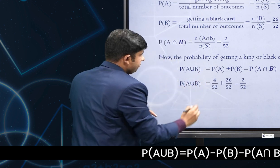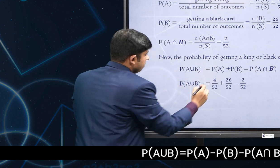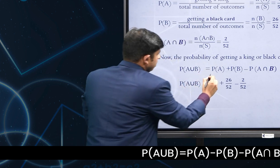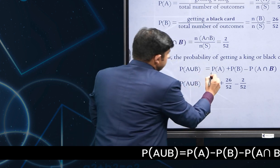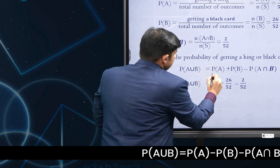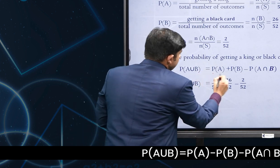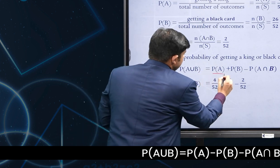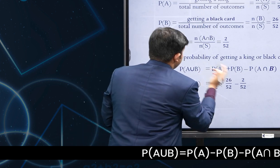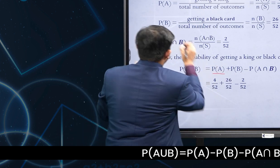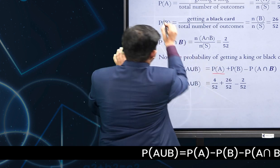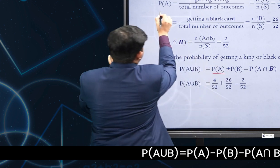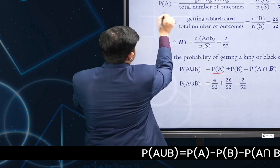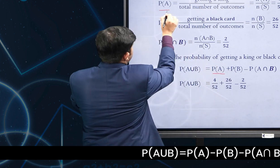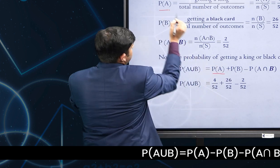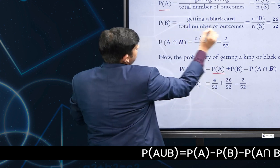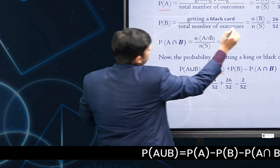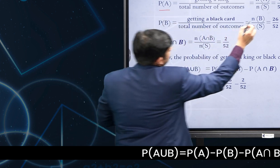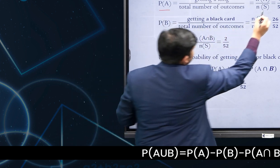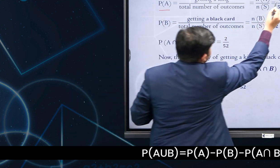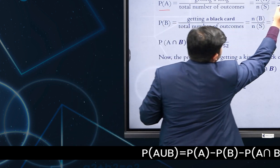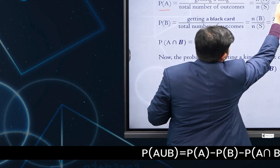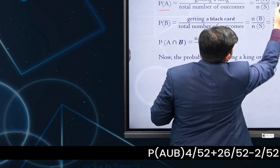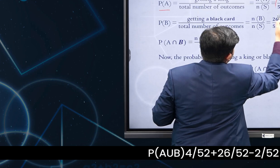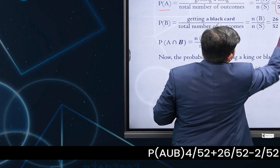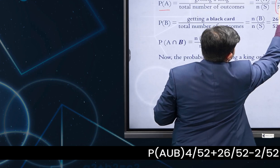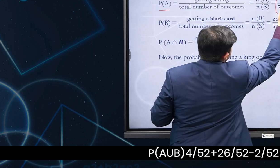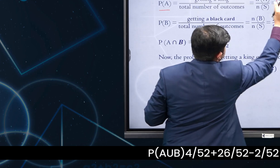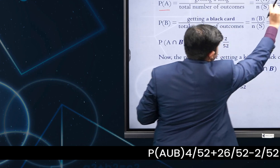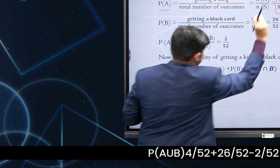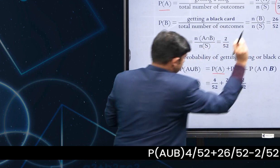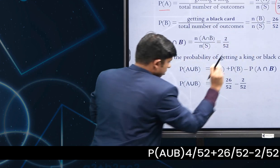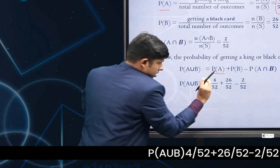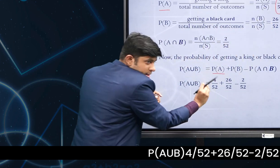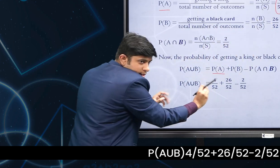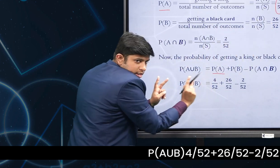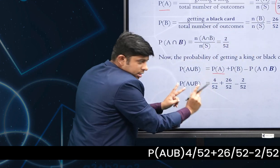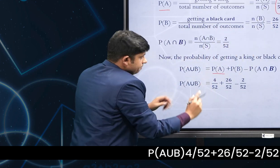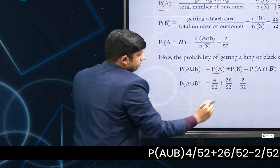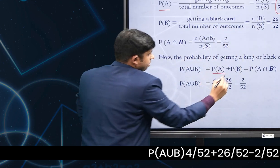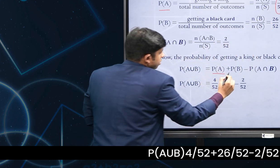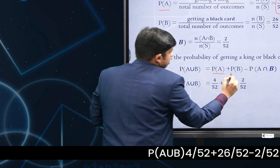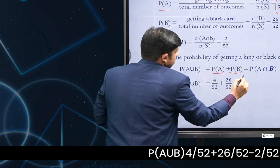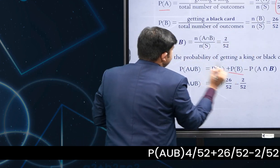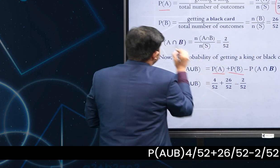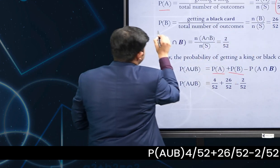पी कंसामध्ये ए इंटरसेक्शन बी. पी कंसामध्ये ए युनियन बी कंस